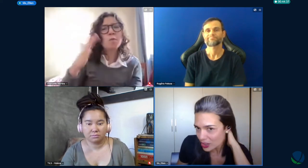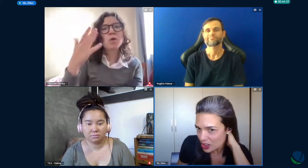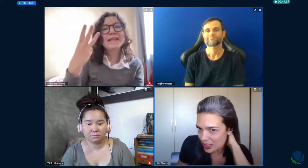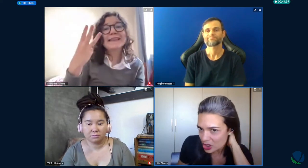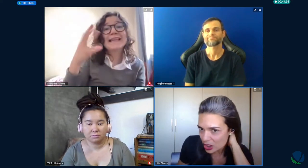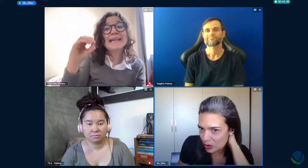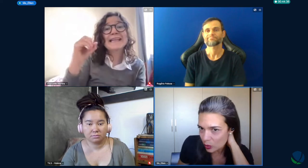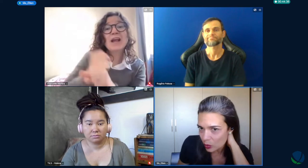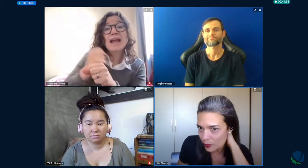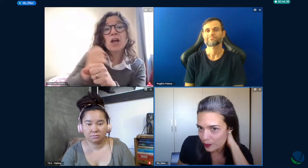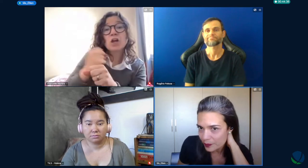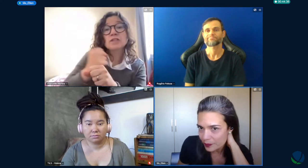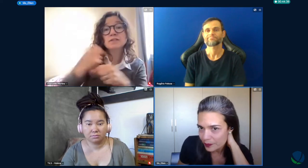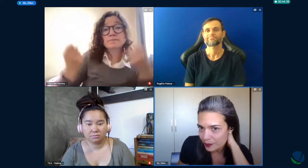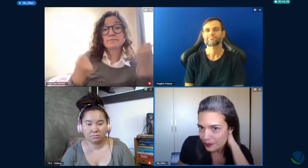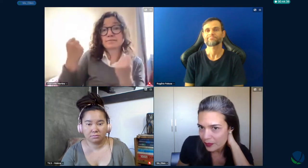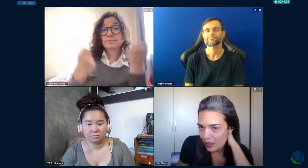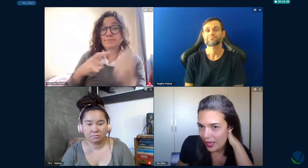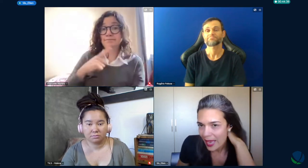ele nunca tinha tido